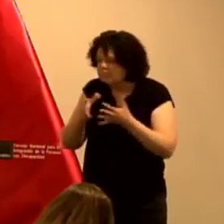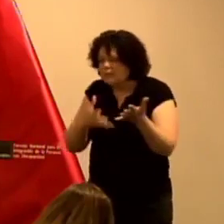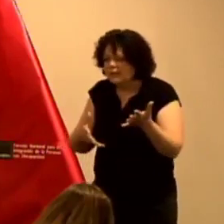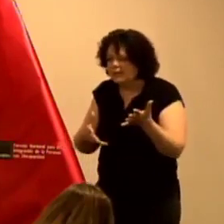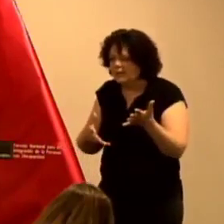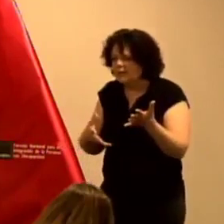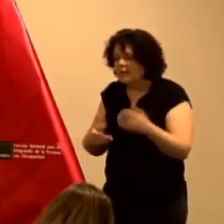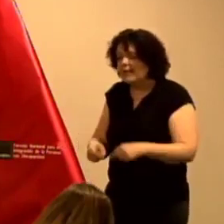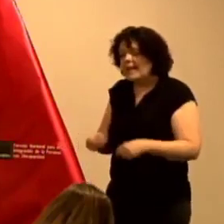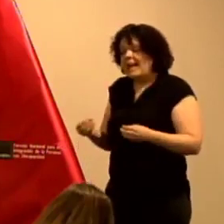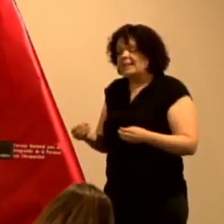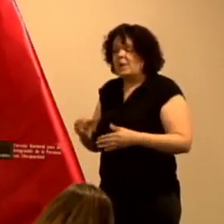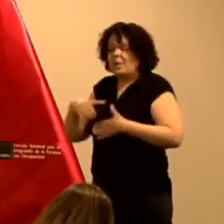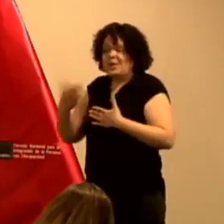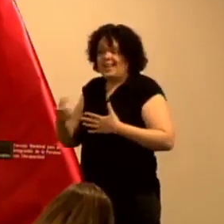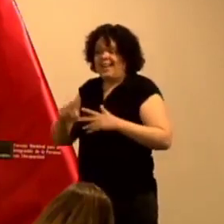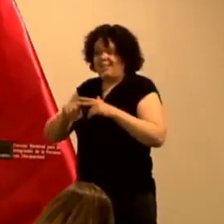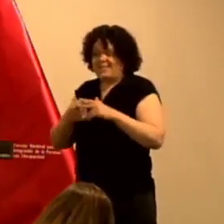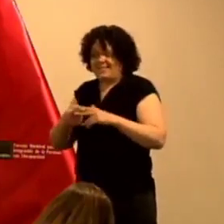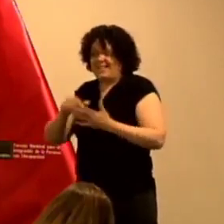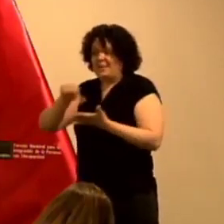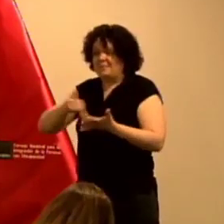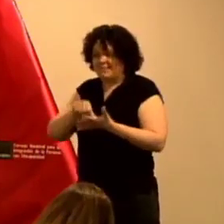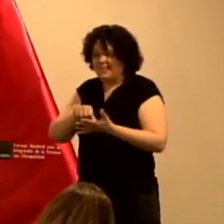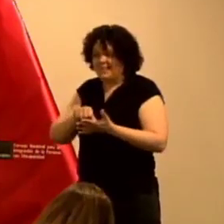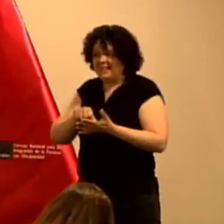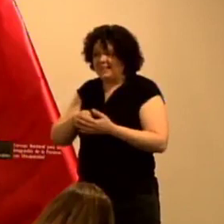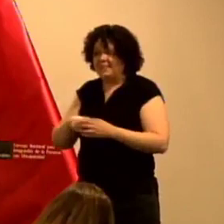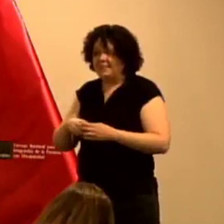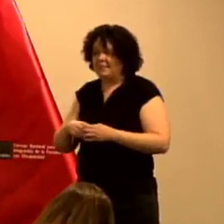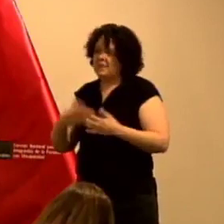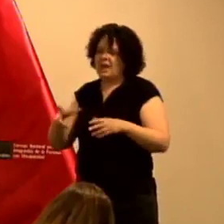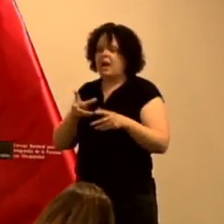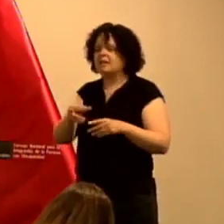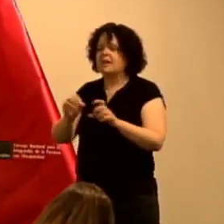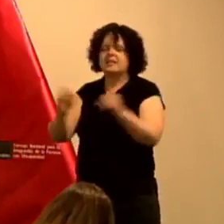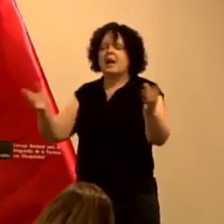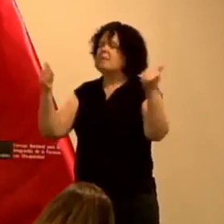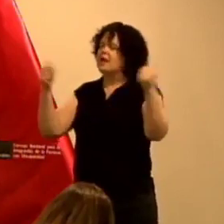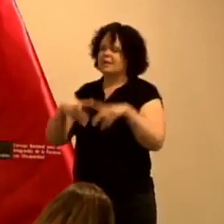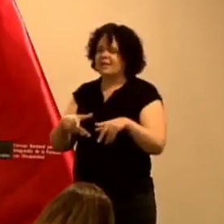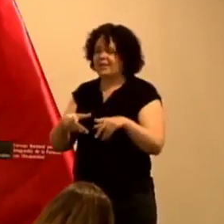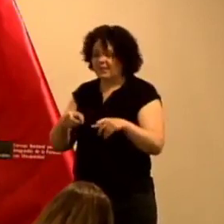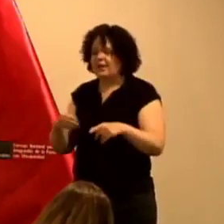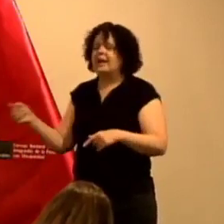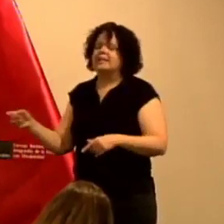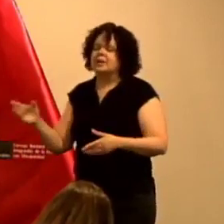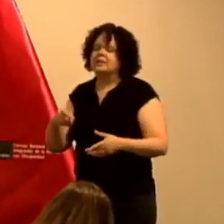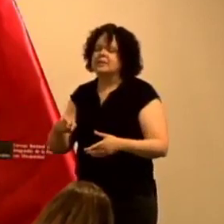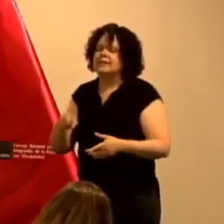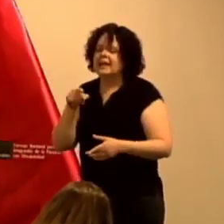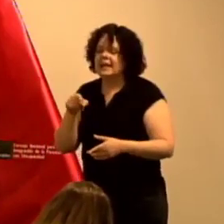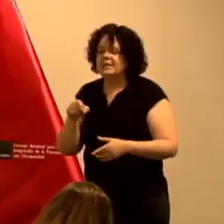este parque es una expresión natural tal cual de lo que han querido los niños y niñas, salvo 2 cosas. ¿Y cuáles